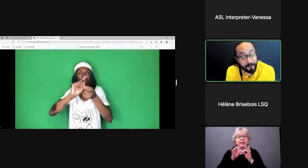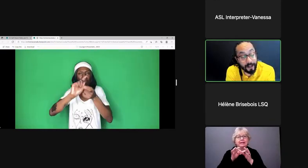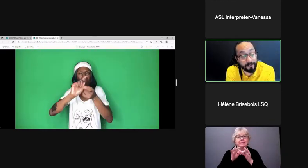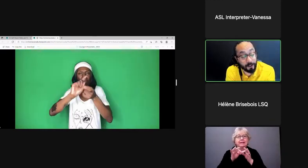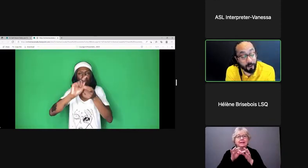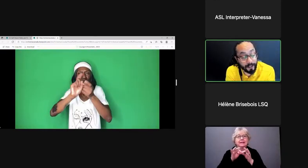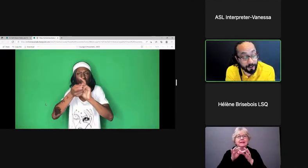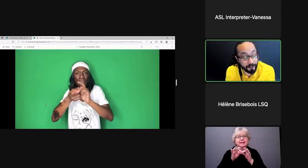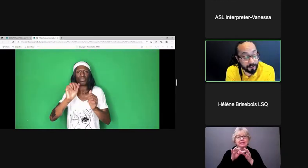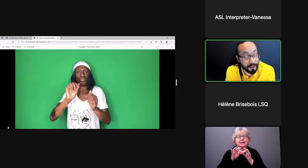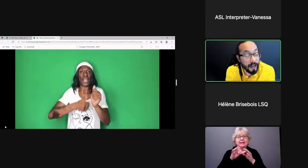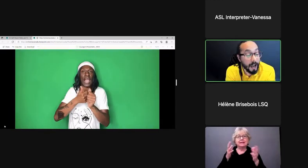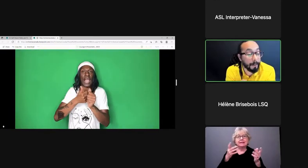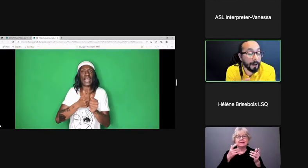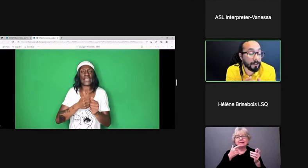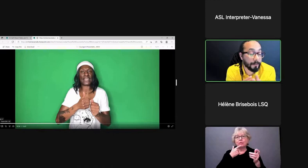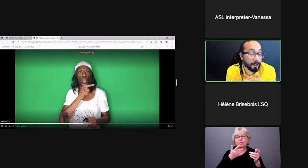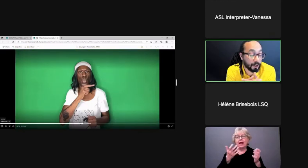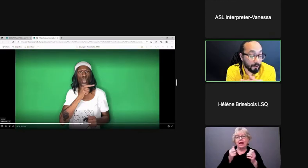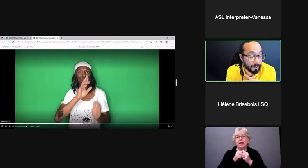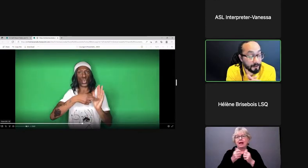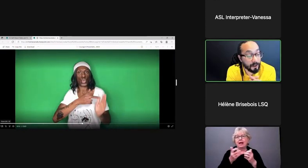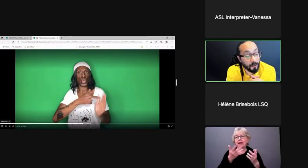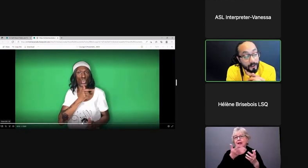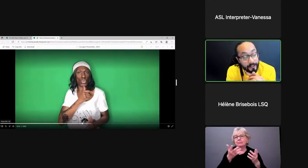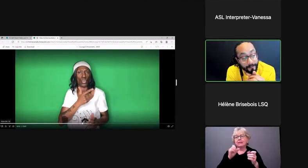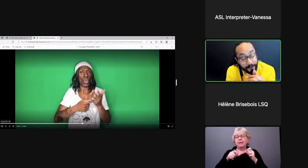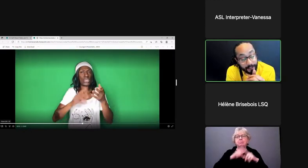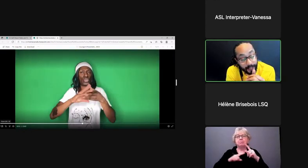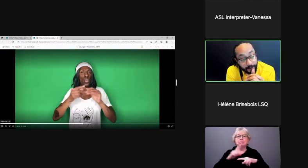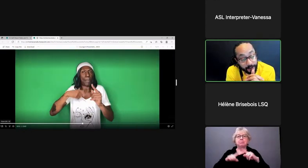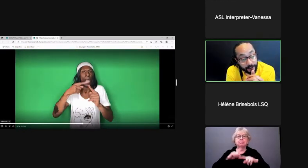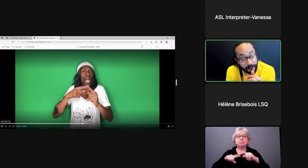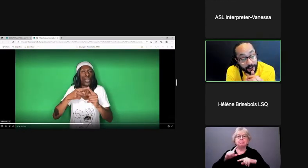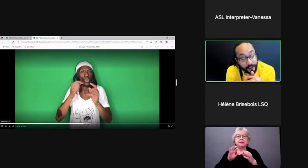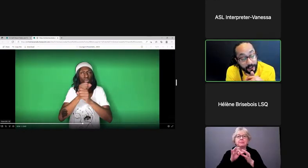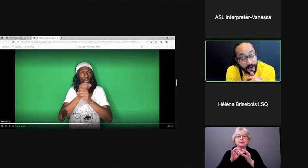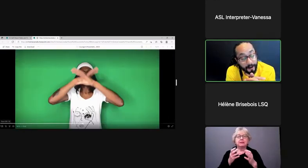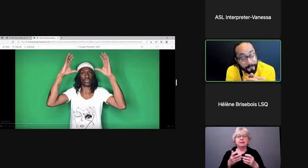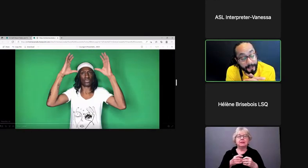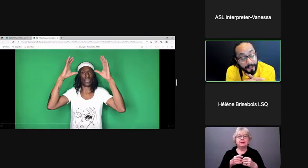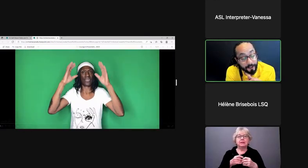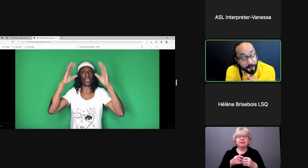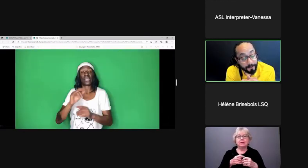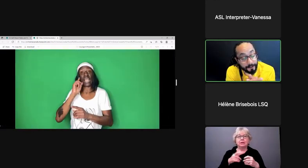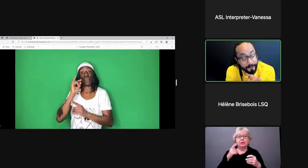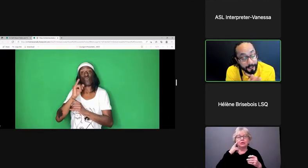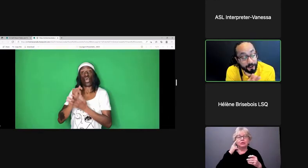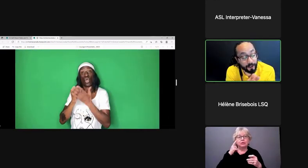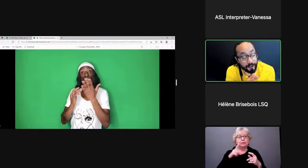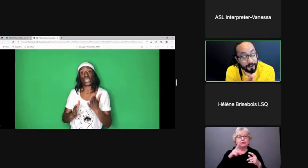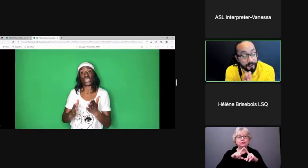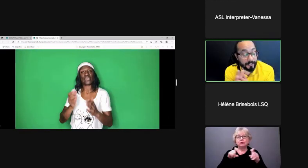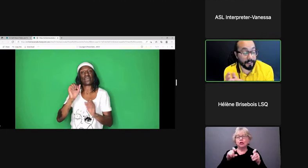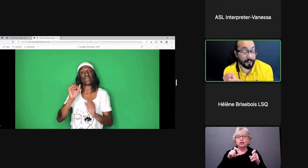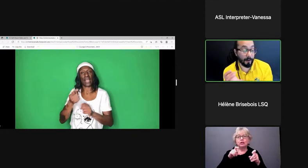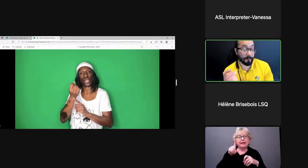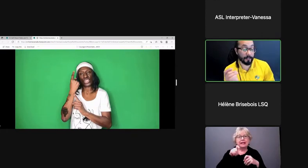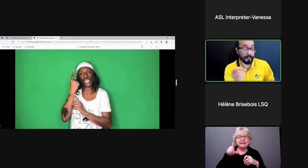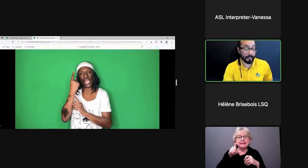passe en langage des signes, par exemple. Donc, il y a toutes sortes de questions qui peuvent être